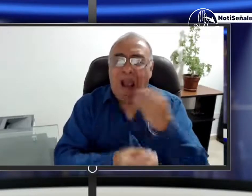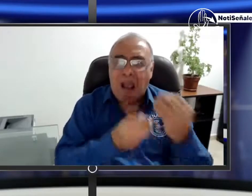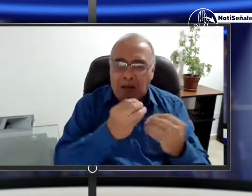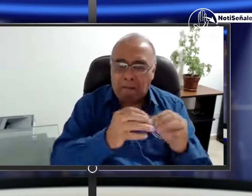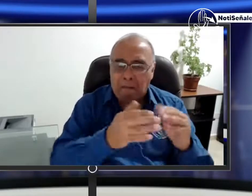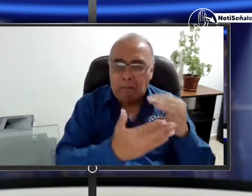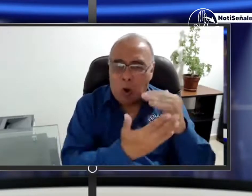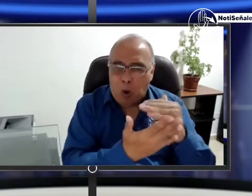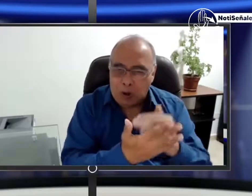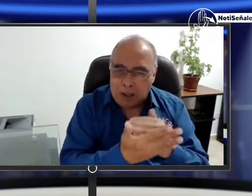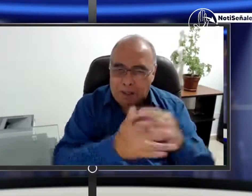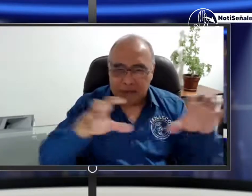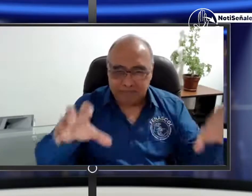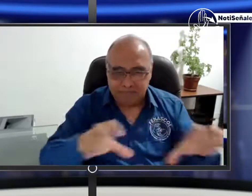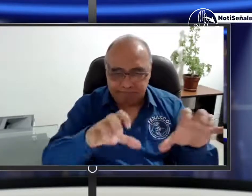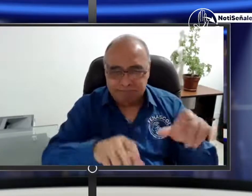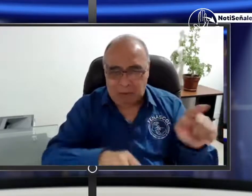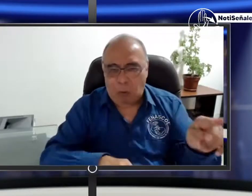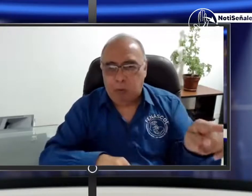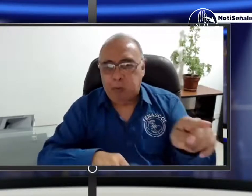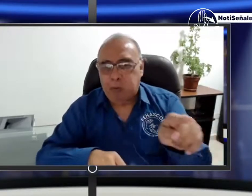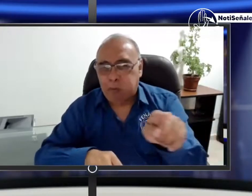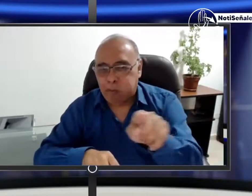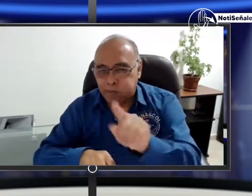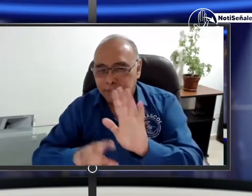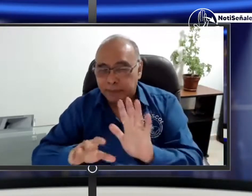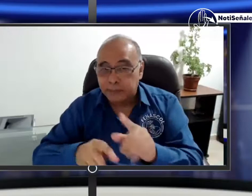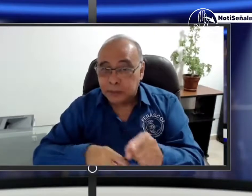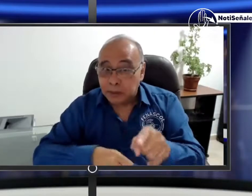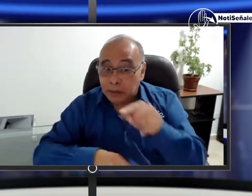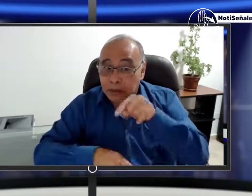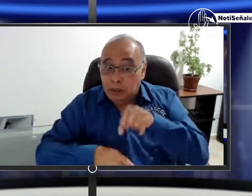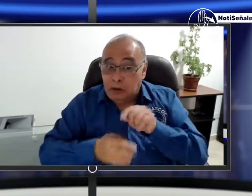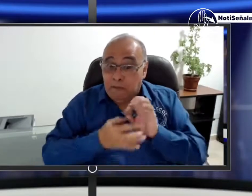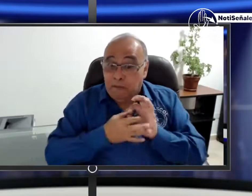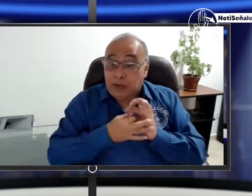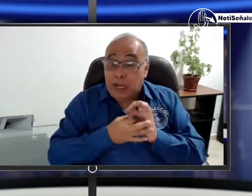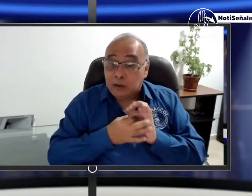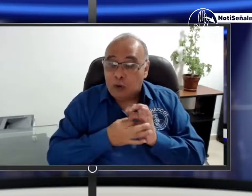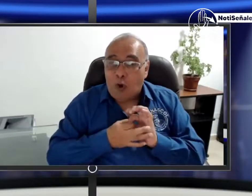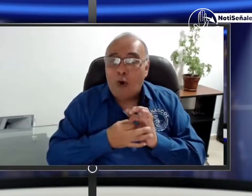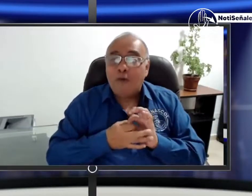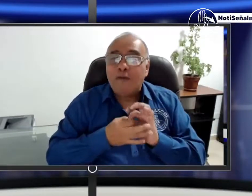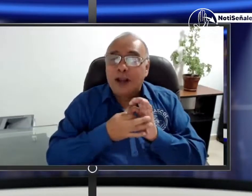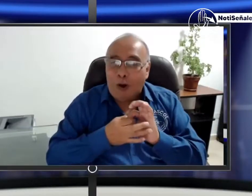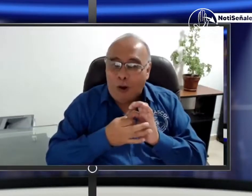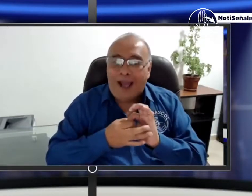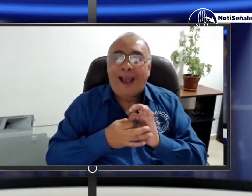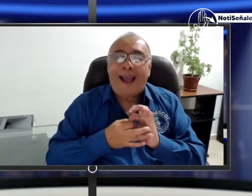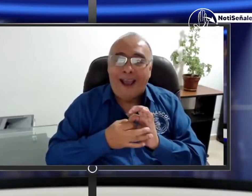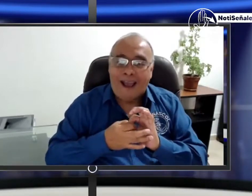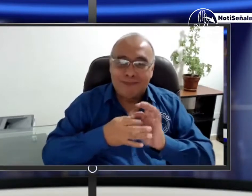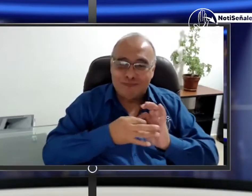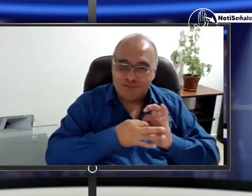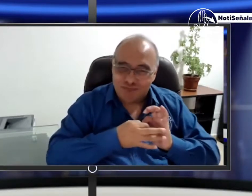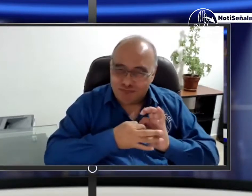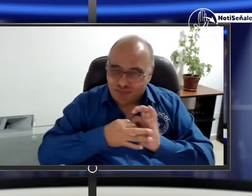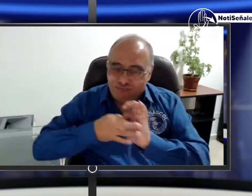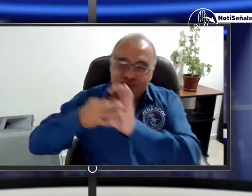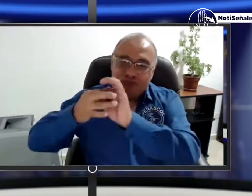asociaciones instituciones educativas universidades en las regiones tienen su programación